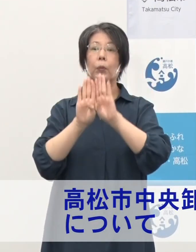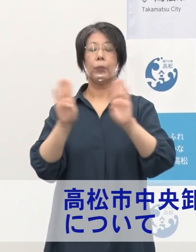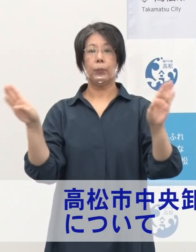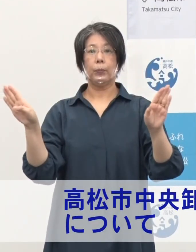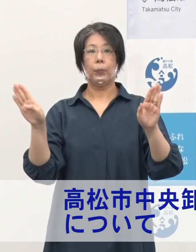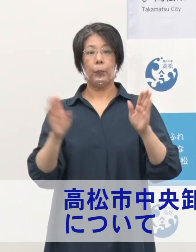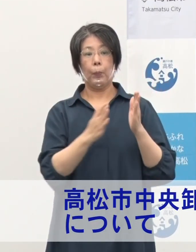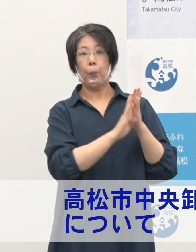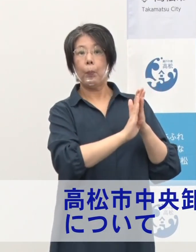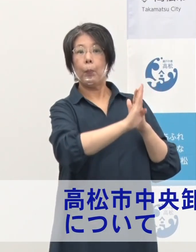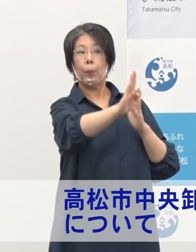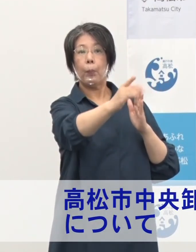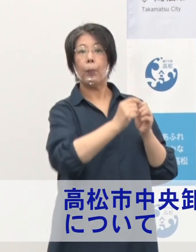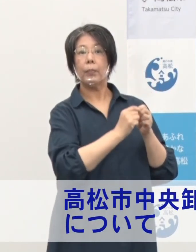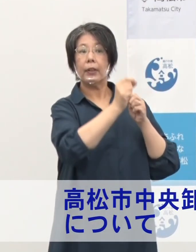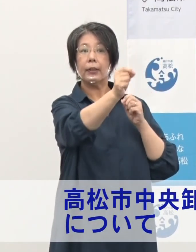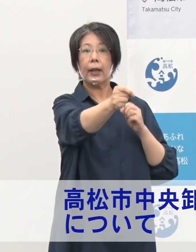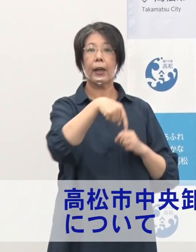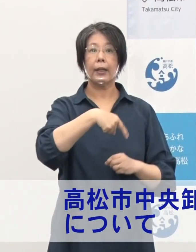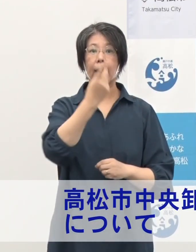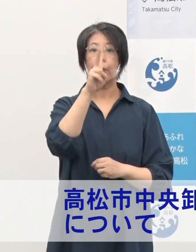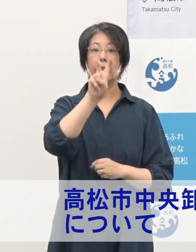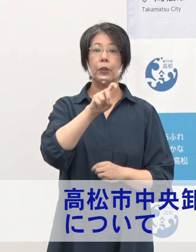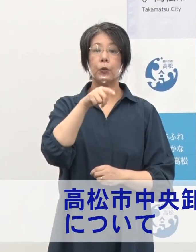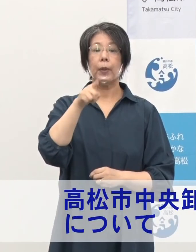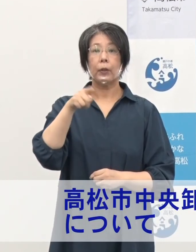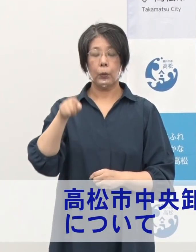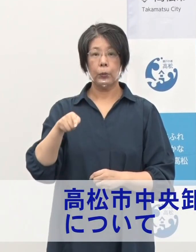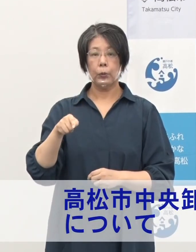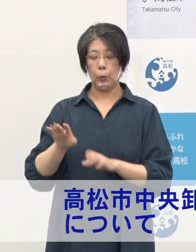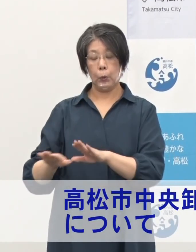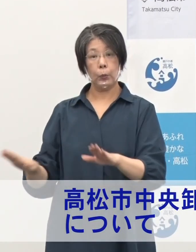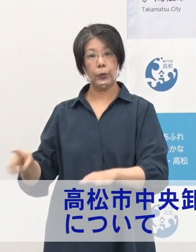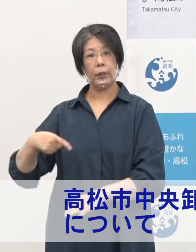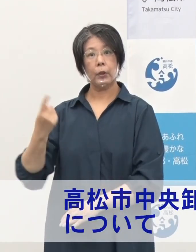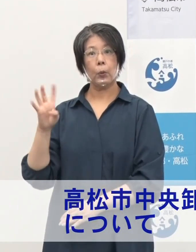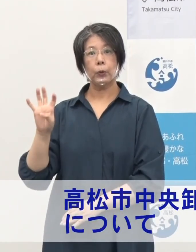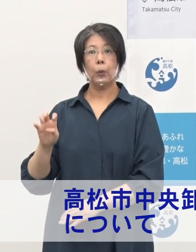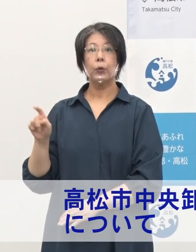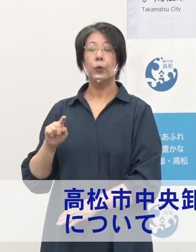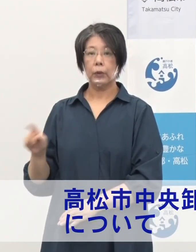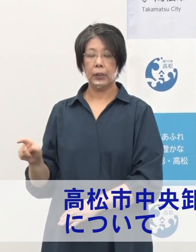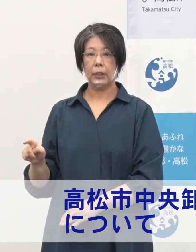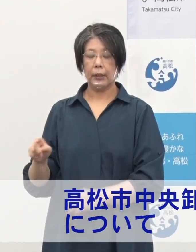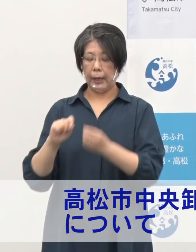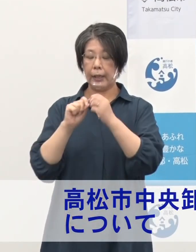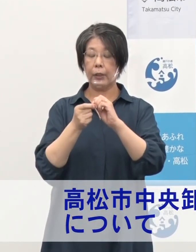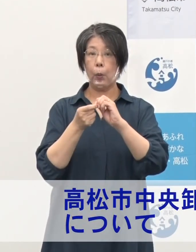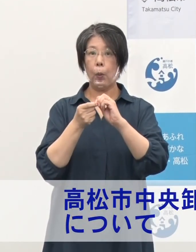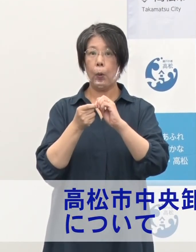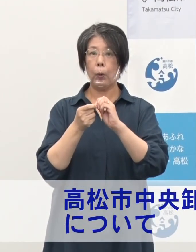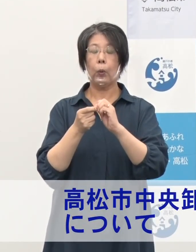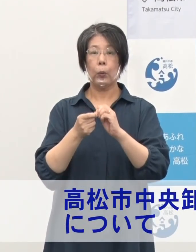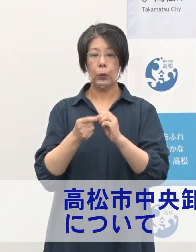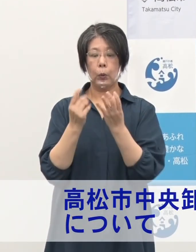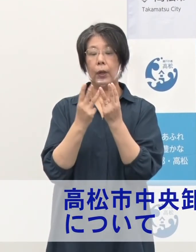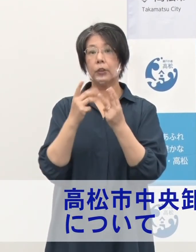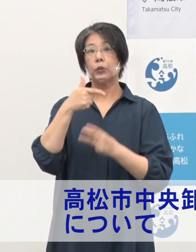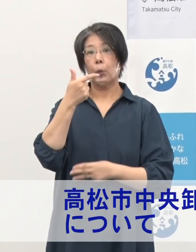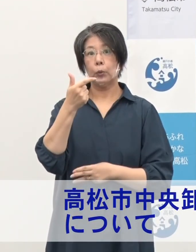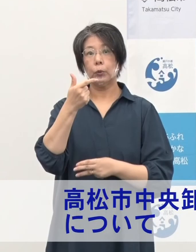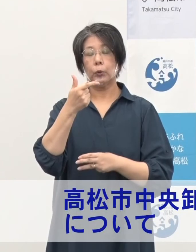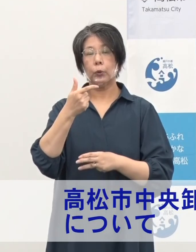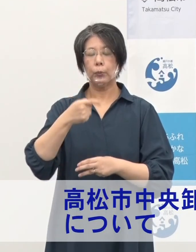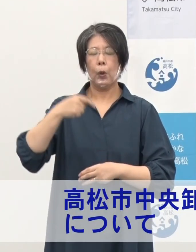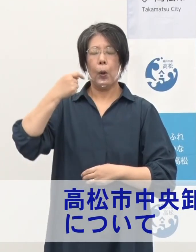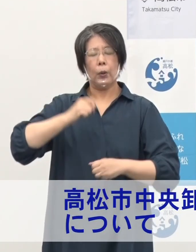長大な白壁に子どもたち約140人が6色の便器を使って柔軟な